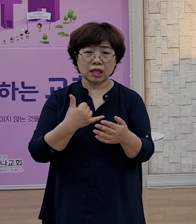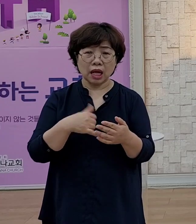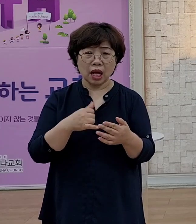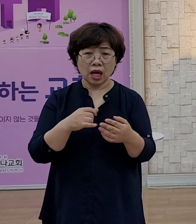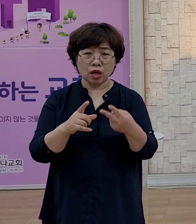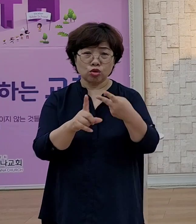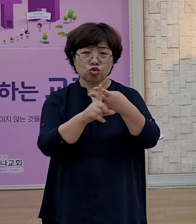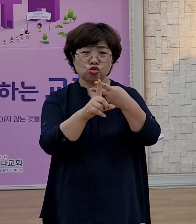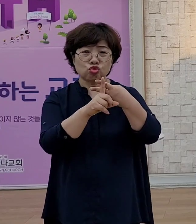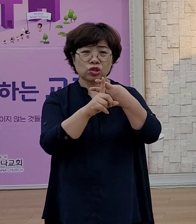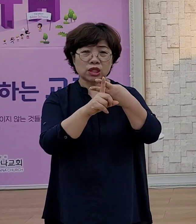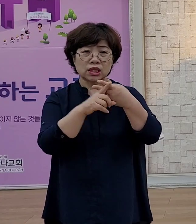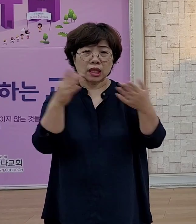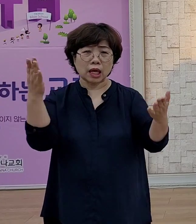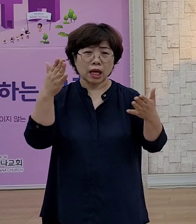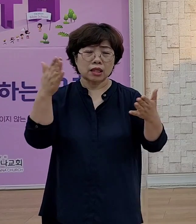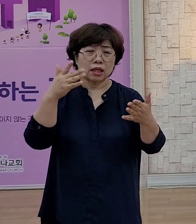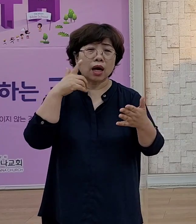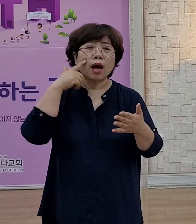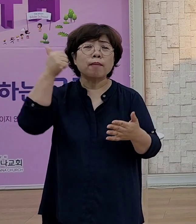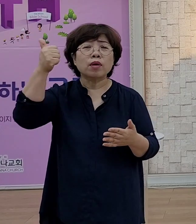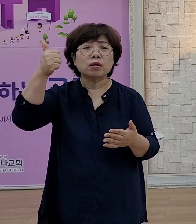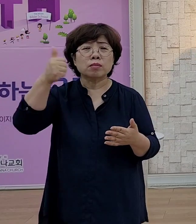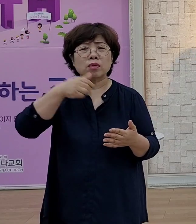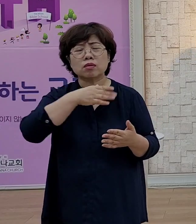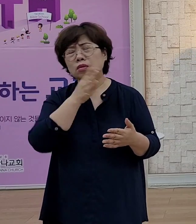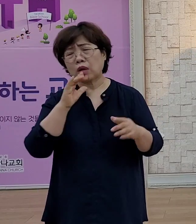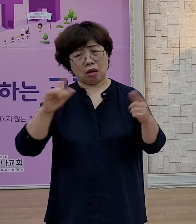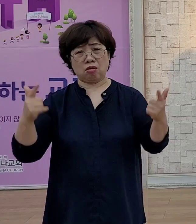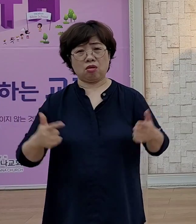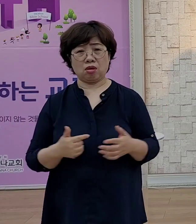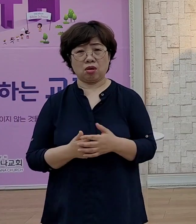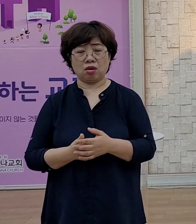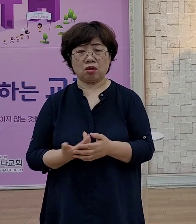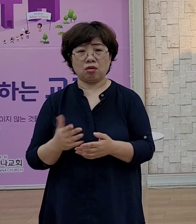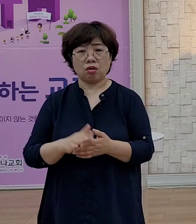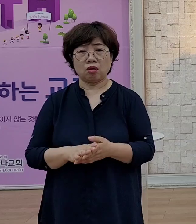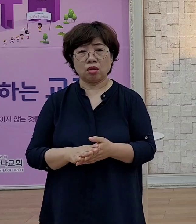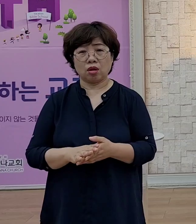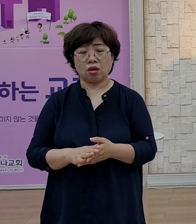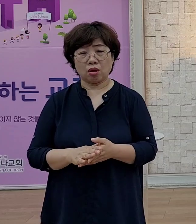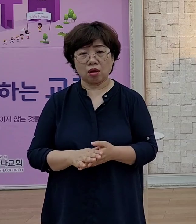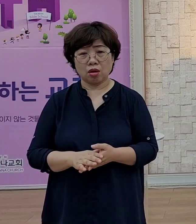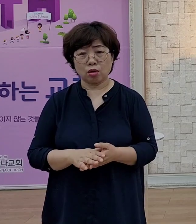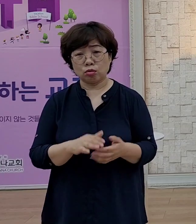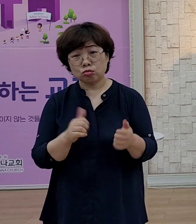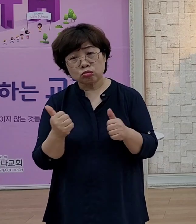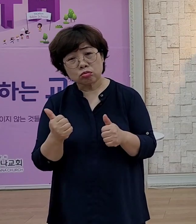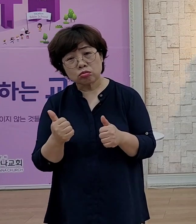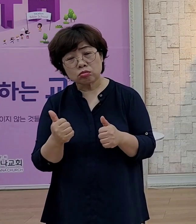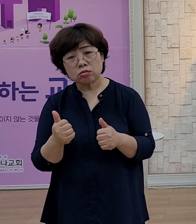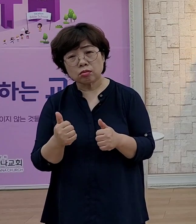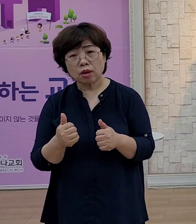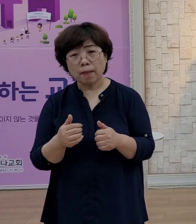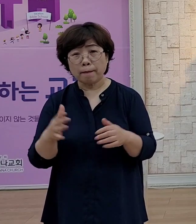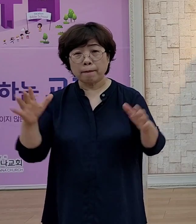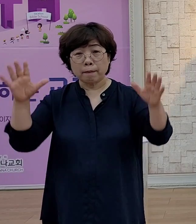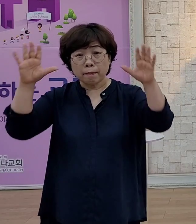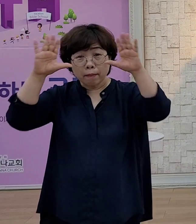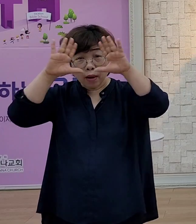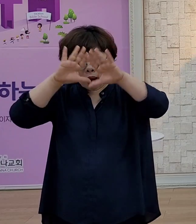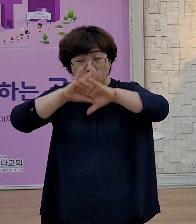중학교 1학년짜리 아버지가 뭐 나이가 많아요. 그런데 그 아버지가 어떻게 돌아가셨냐면 그날 밤에